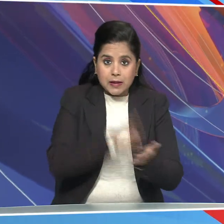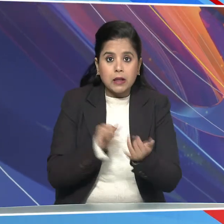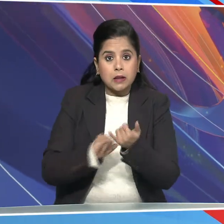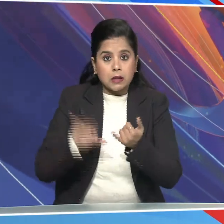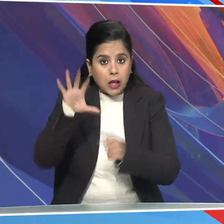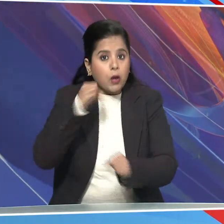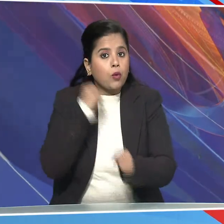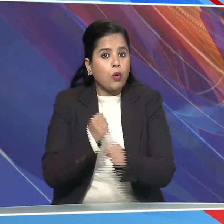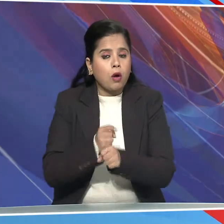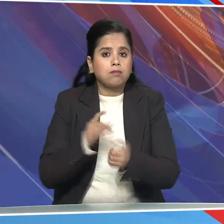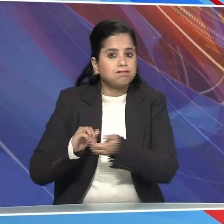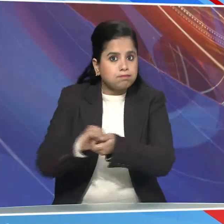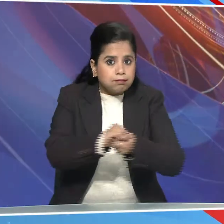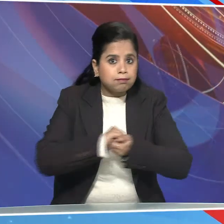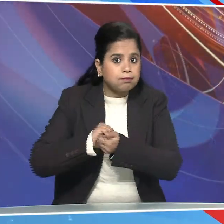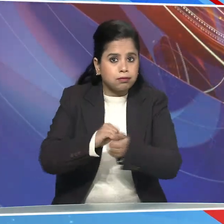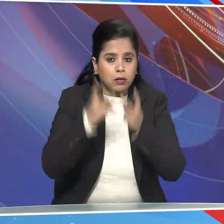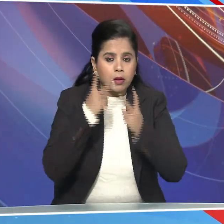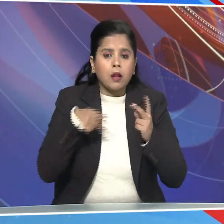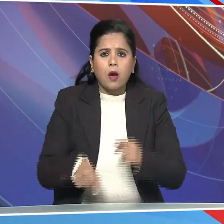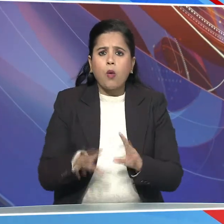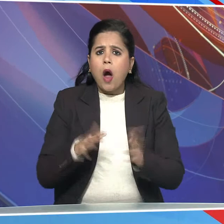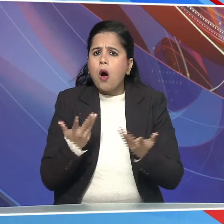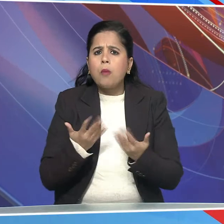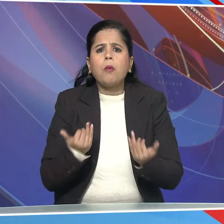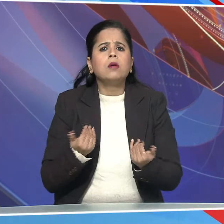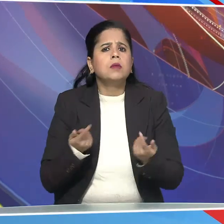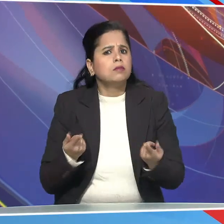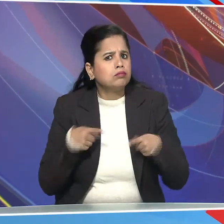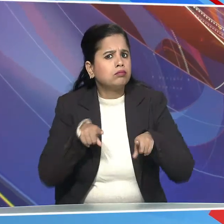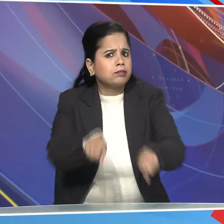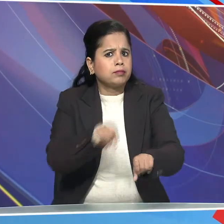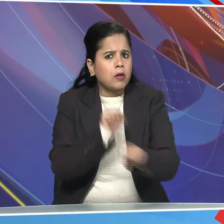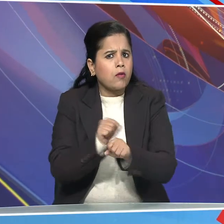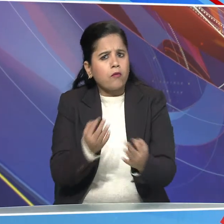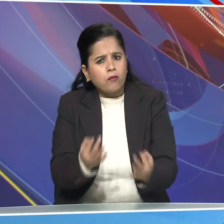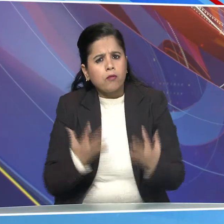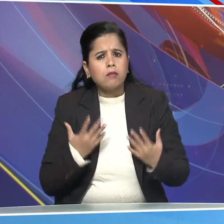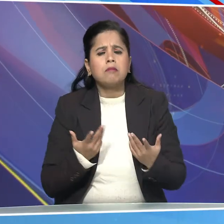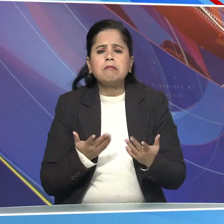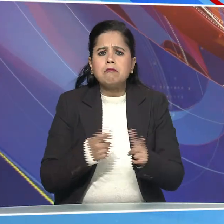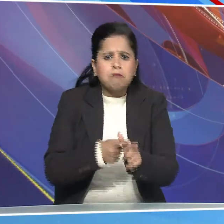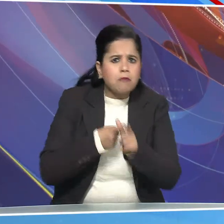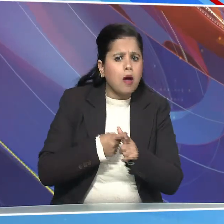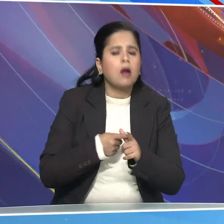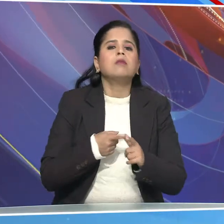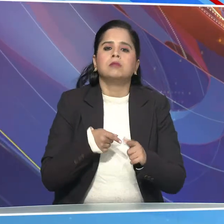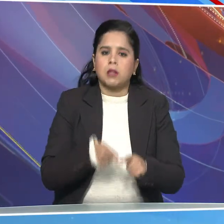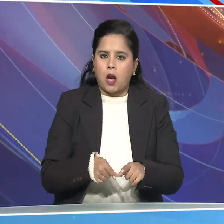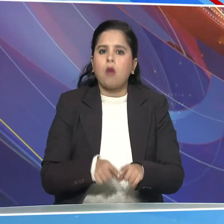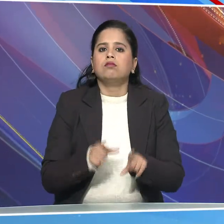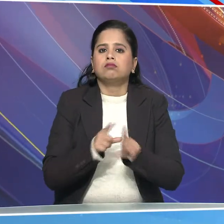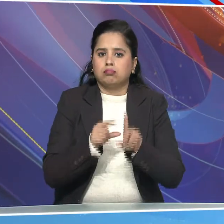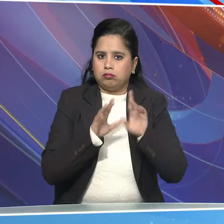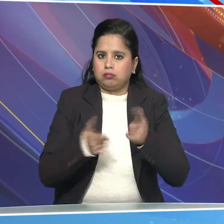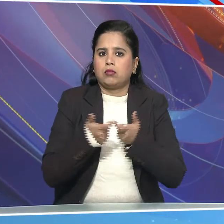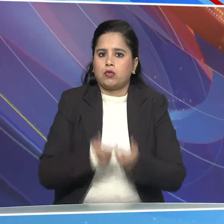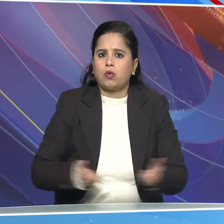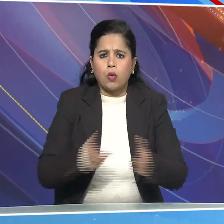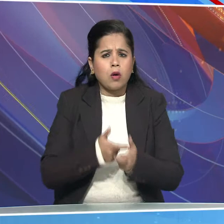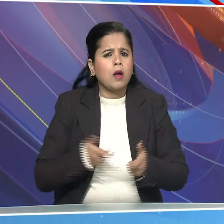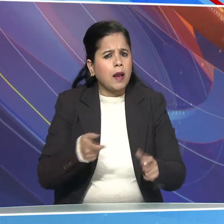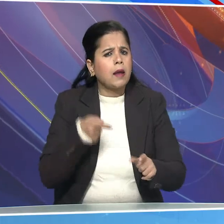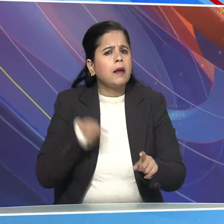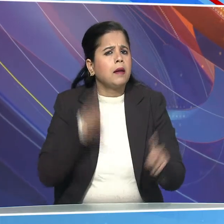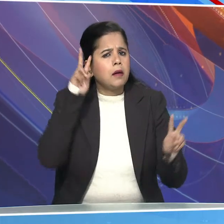सरकारों के बीच साझेदारी में गति लाने के लिए यह और पहल की जा रही है सम्मेलन का केंद्रीय